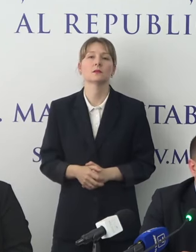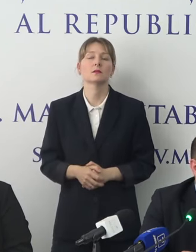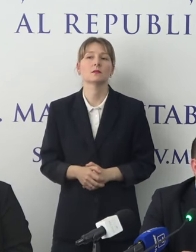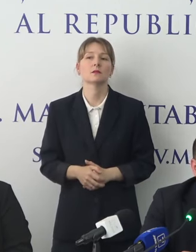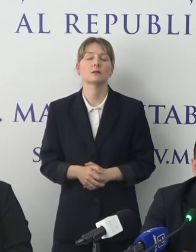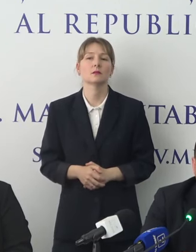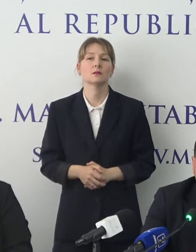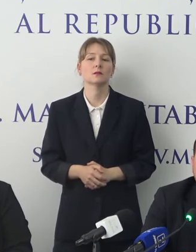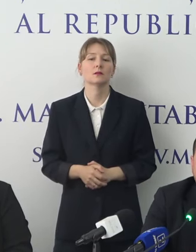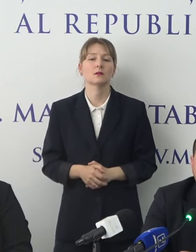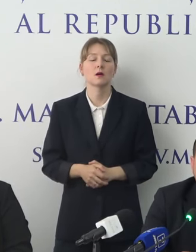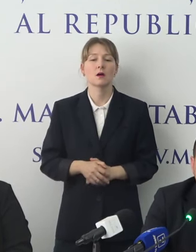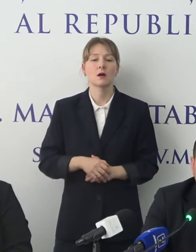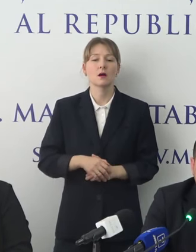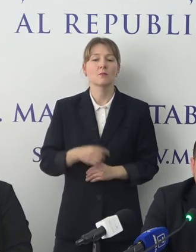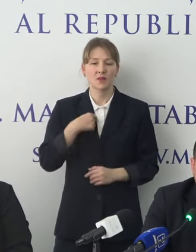într-adevăr, noi tot timpul spunem că